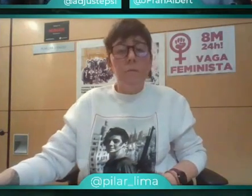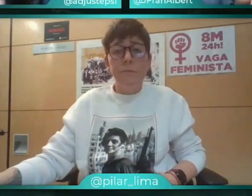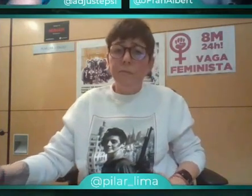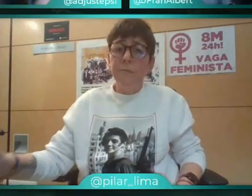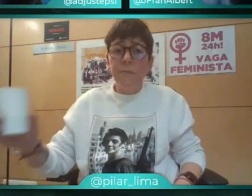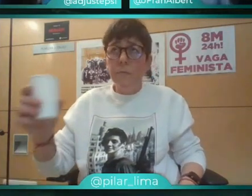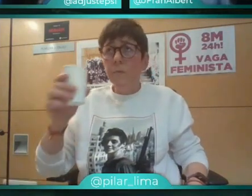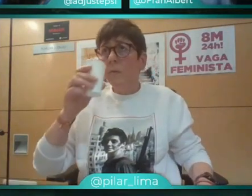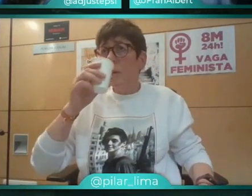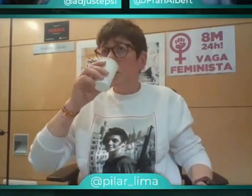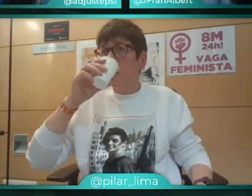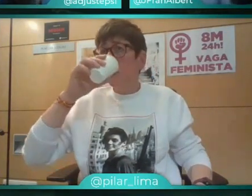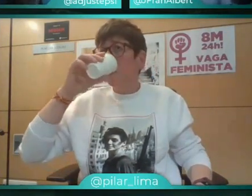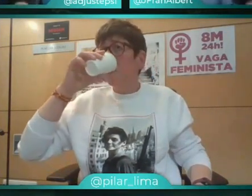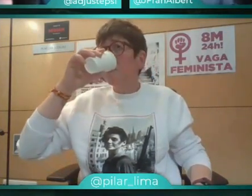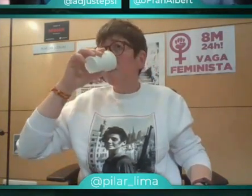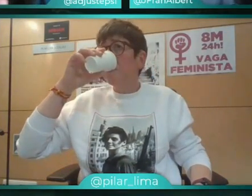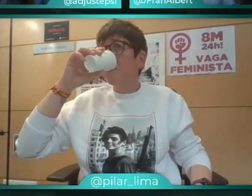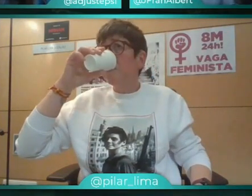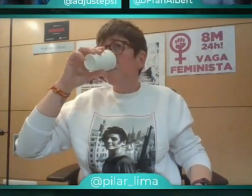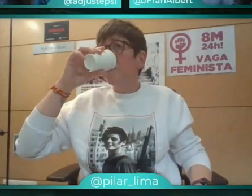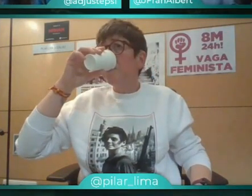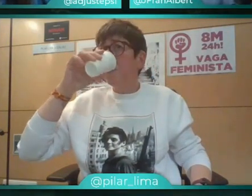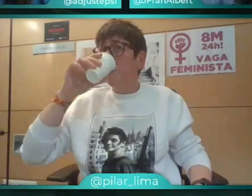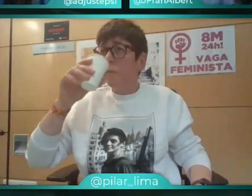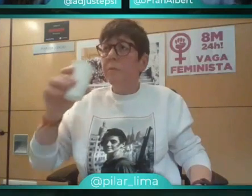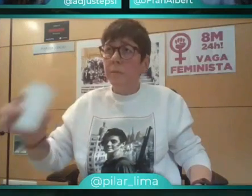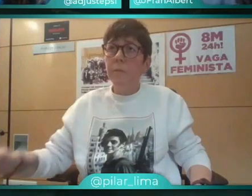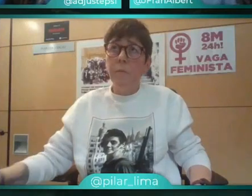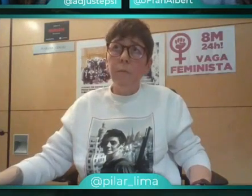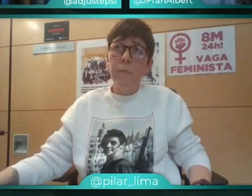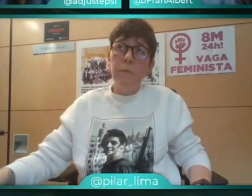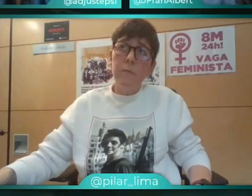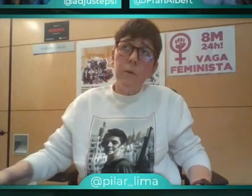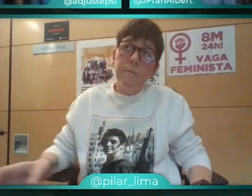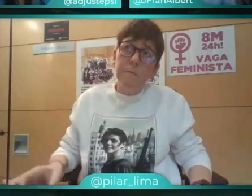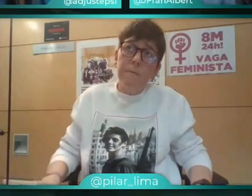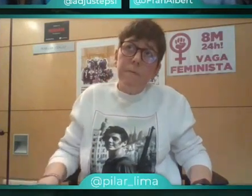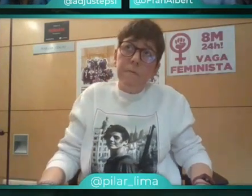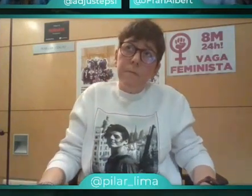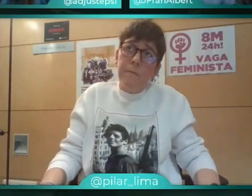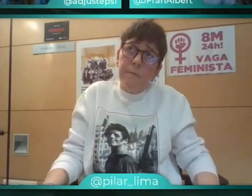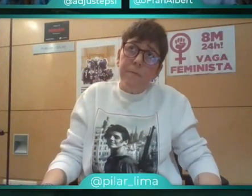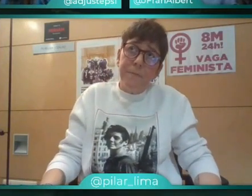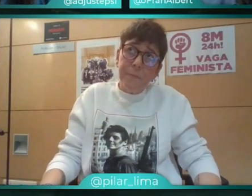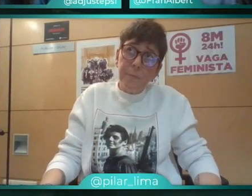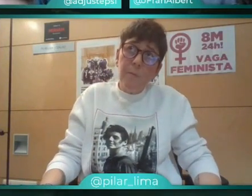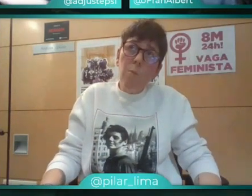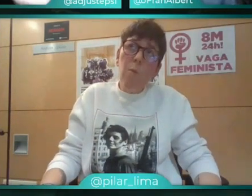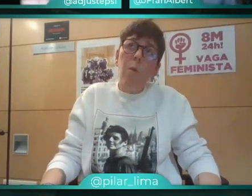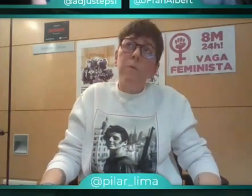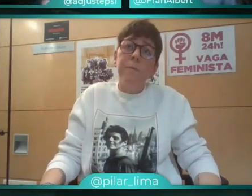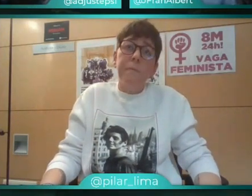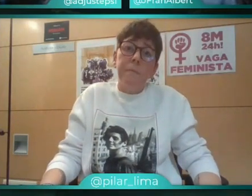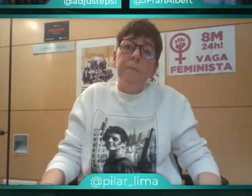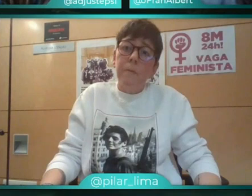que está desafiando su estatus en la sociedad y hiriendo ya no solamente su masculinidad sino su rol de género y su y su posición y